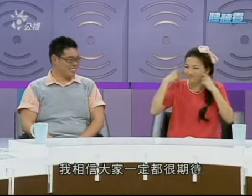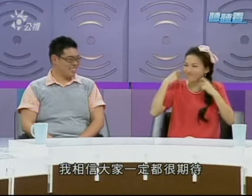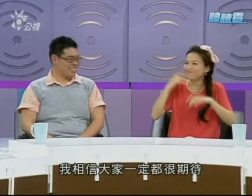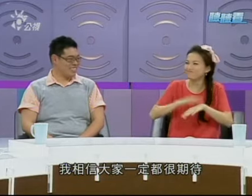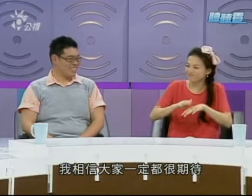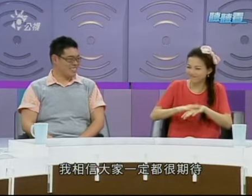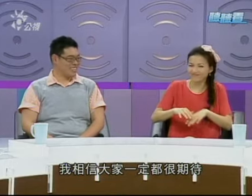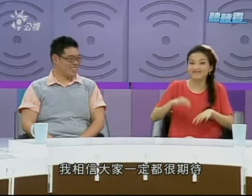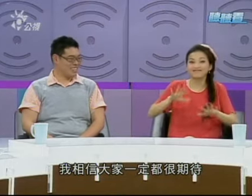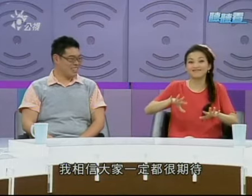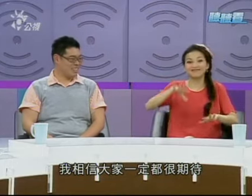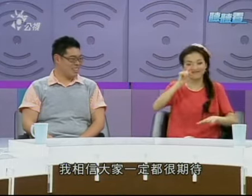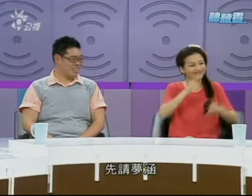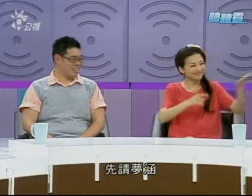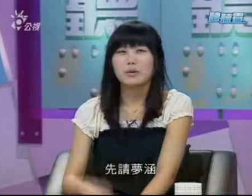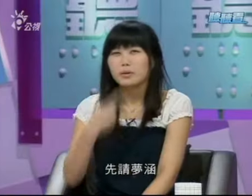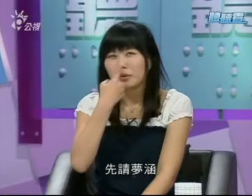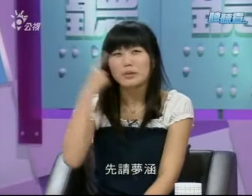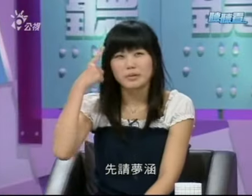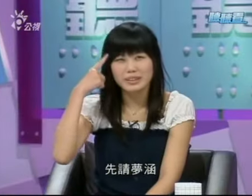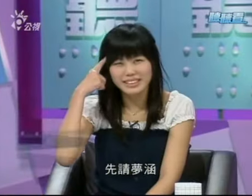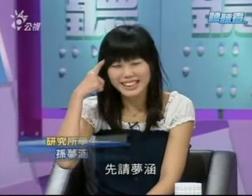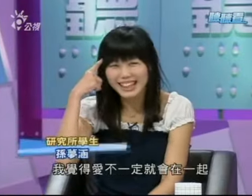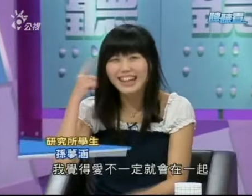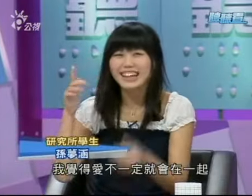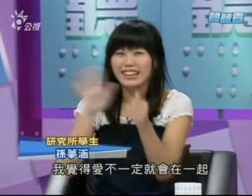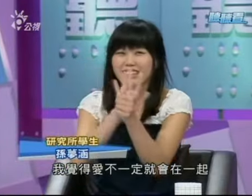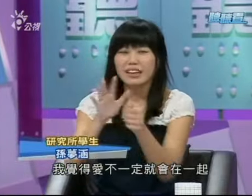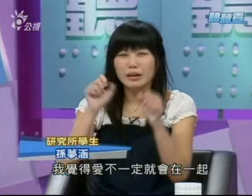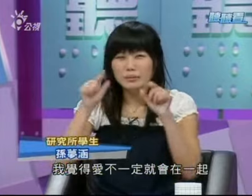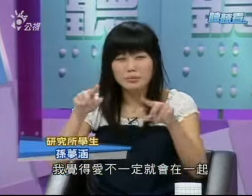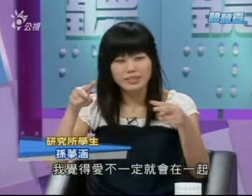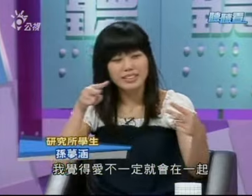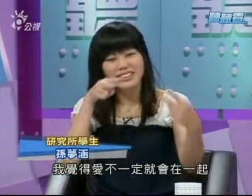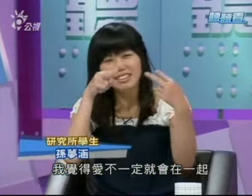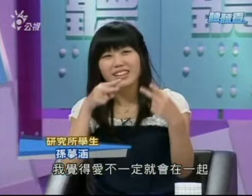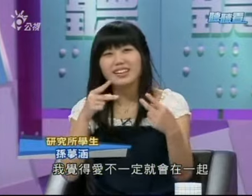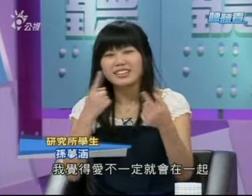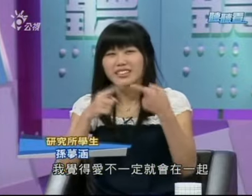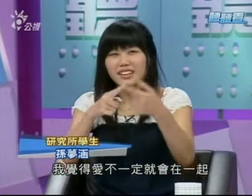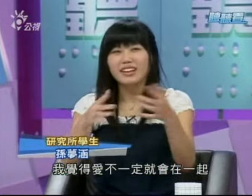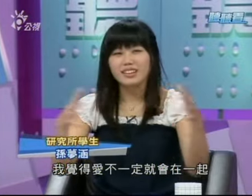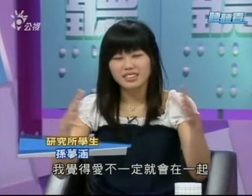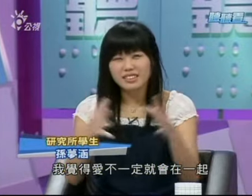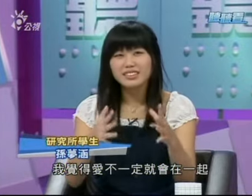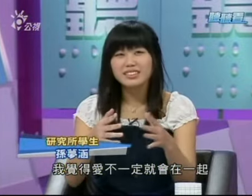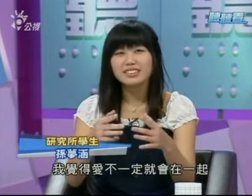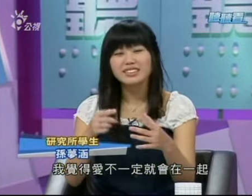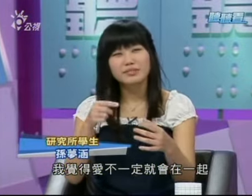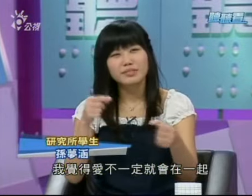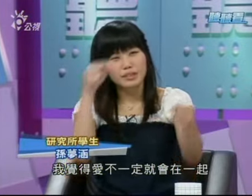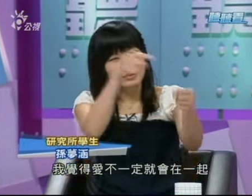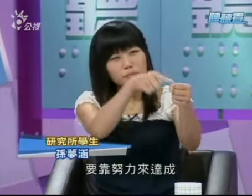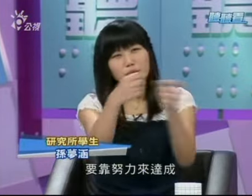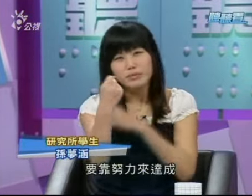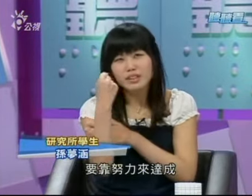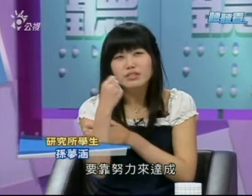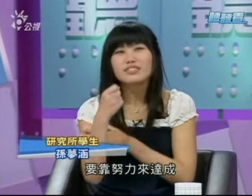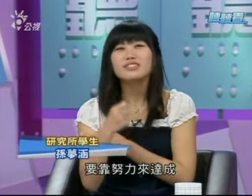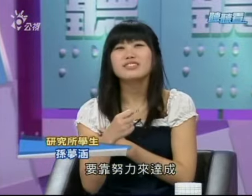一定都很期待先请孟涵我觉得爱不一定就会在一起要靠努